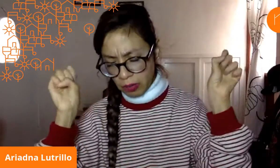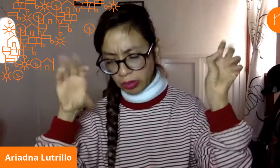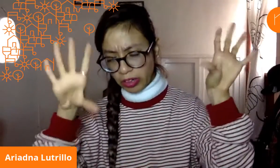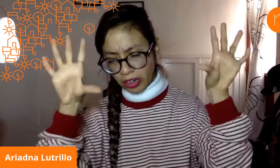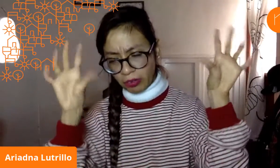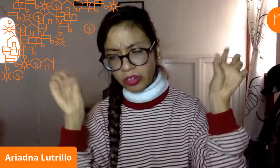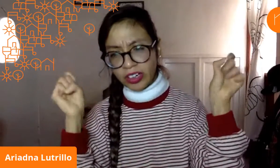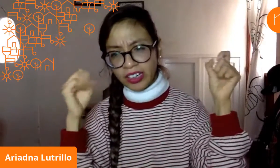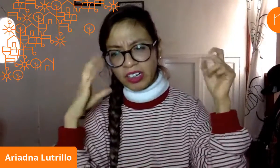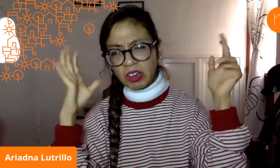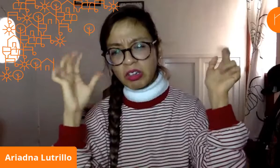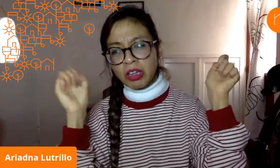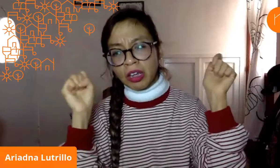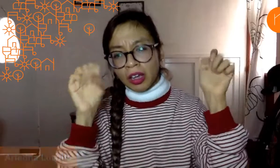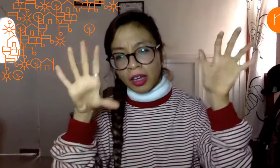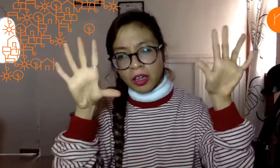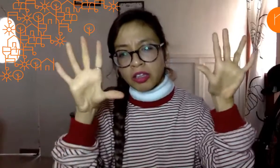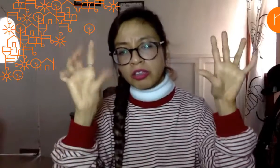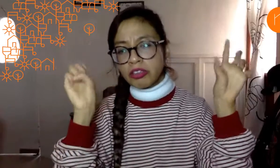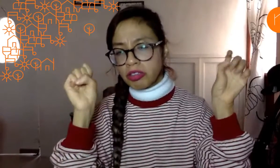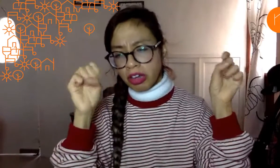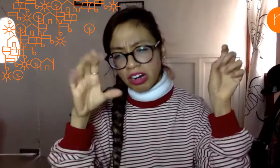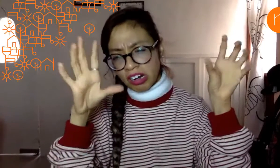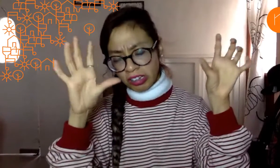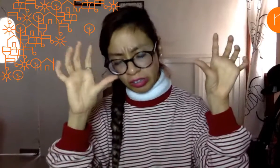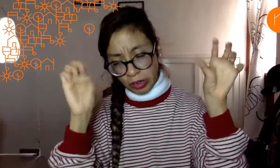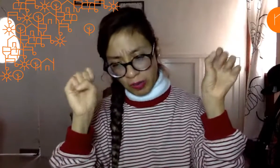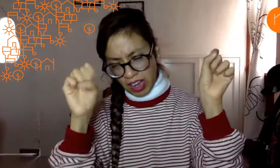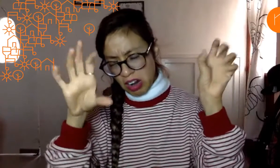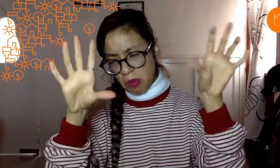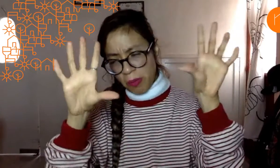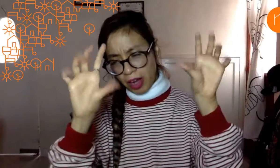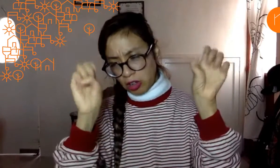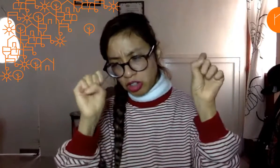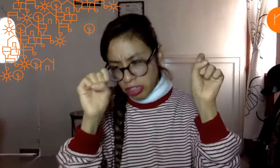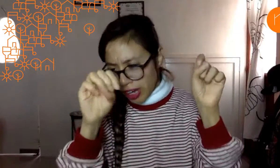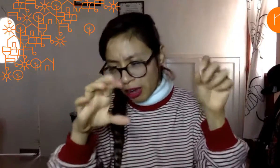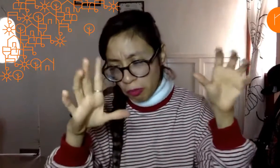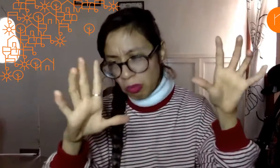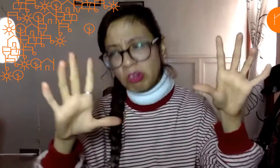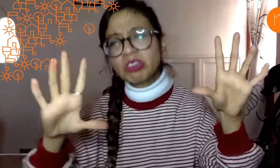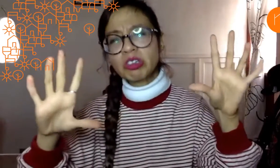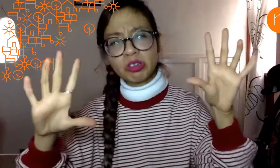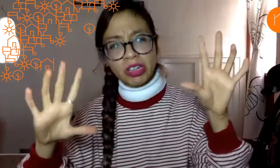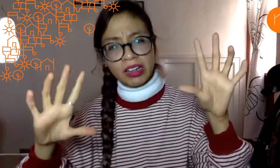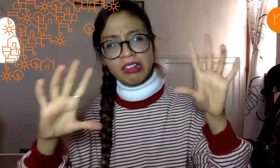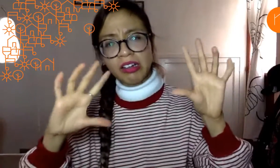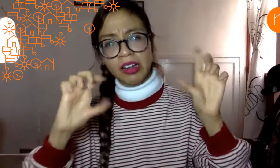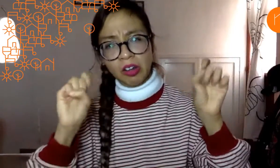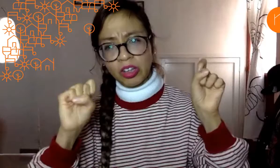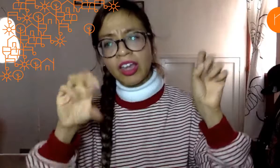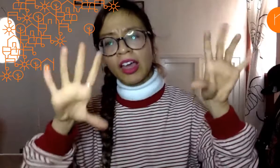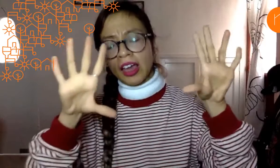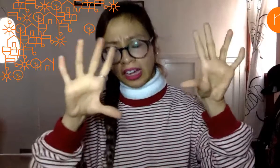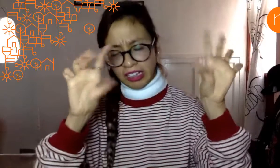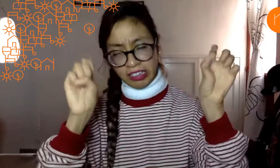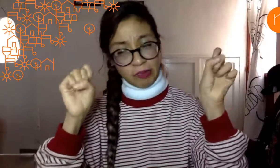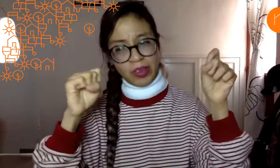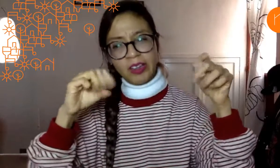Abrimos, cerramos deditos. Yo no los estoy viendo, pero yo sé que muchos de ustedes, de los que están